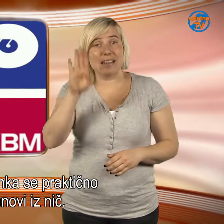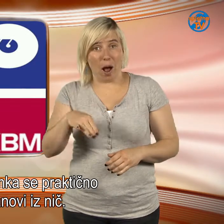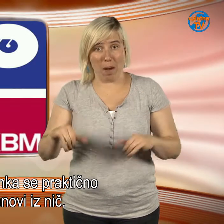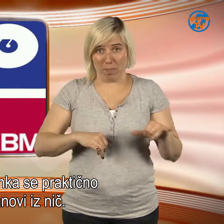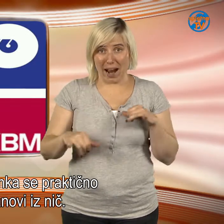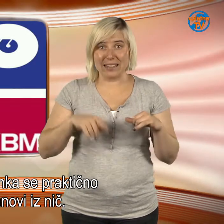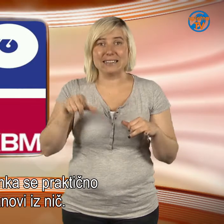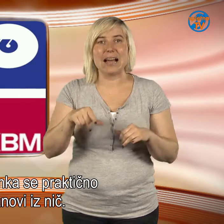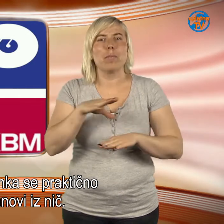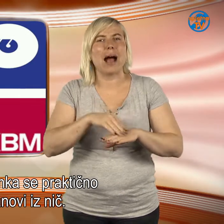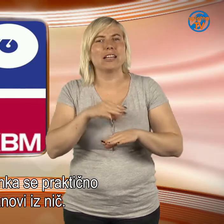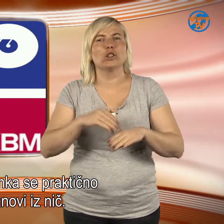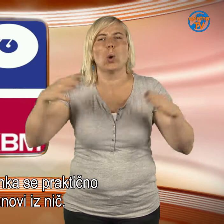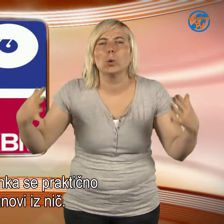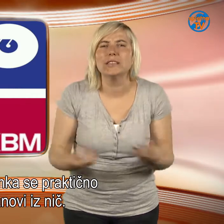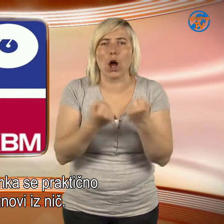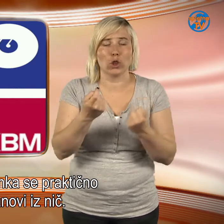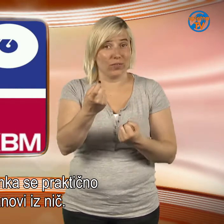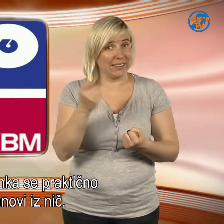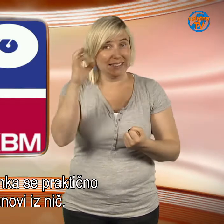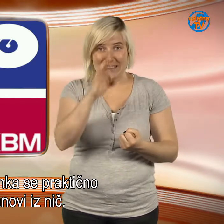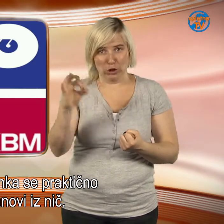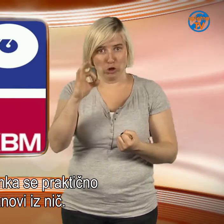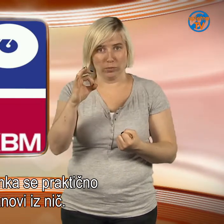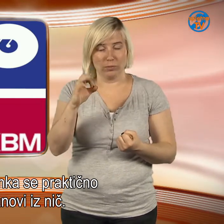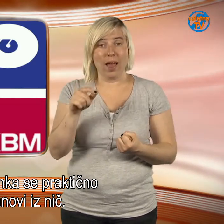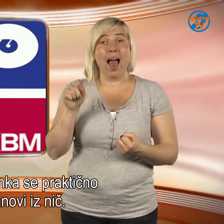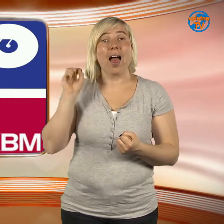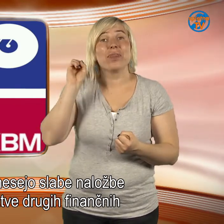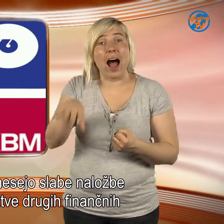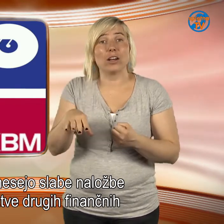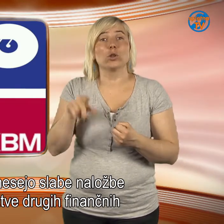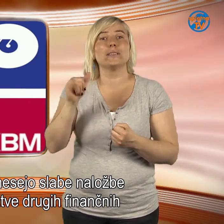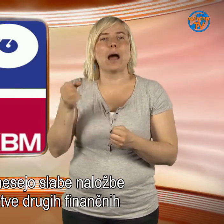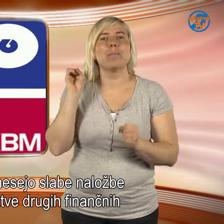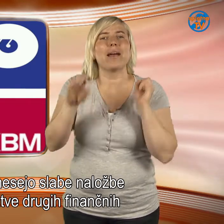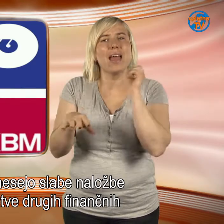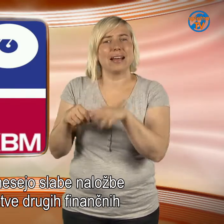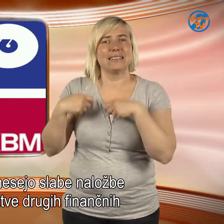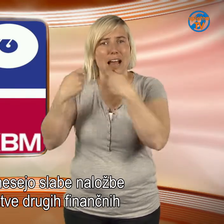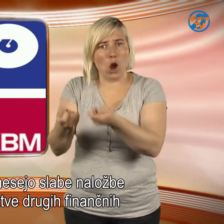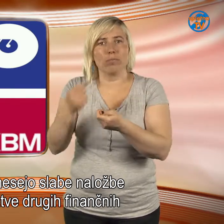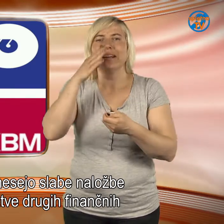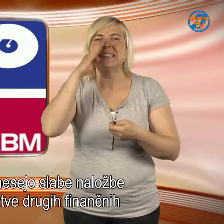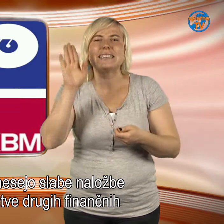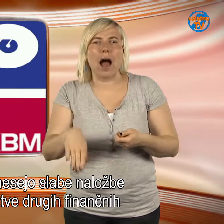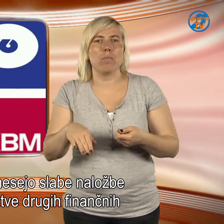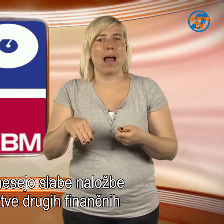Slaba banka se praktično ustanovi iz nič. Nanjo se prenesejo slabe naložbe oziroma terjatve